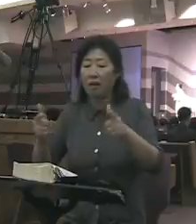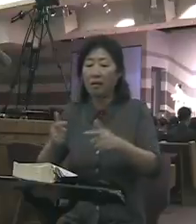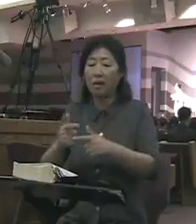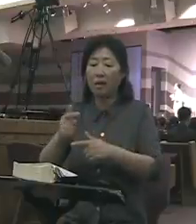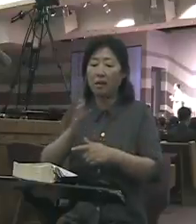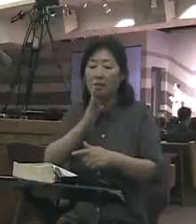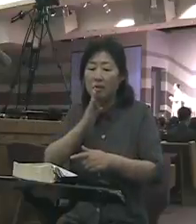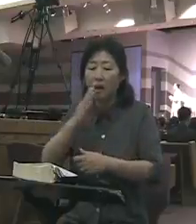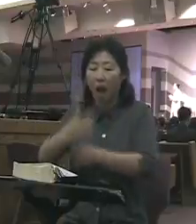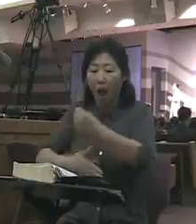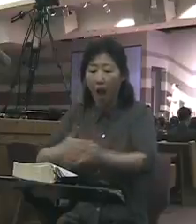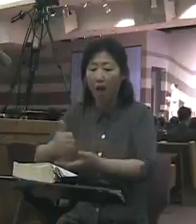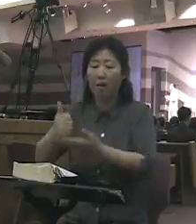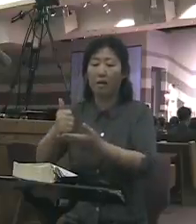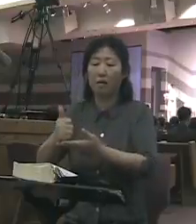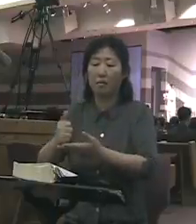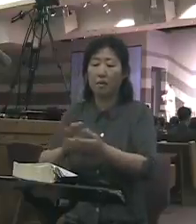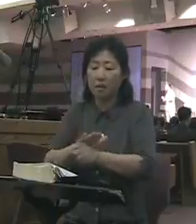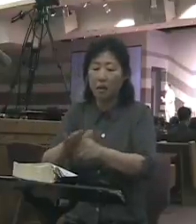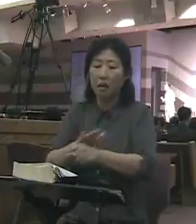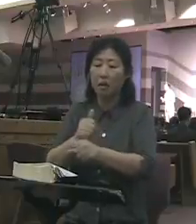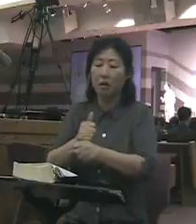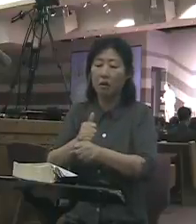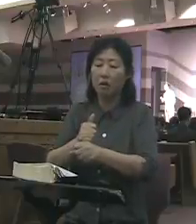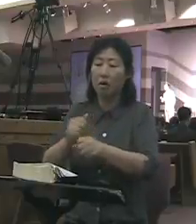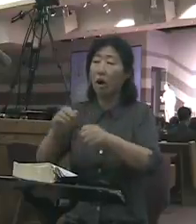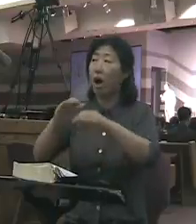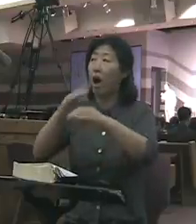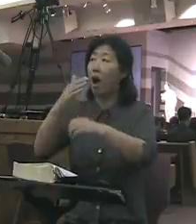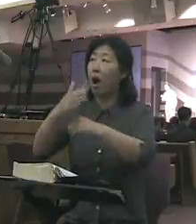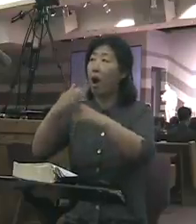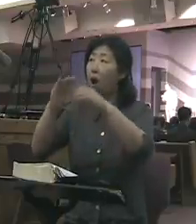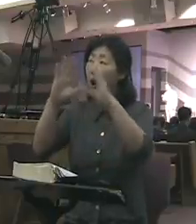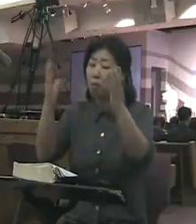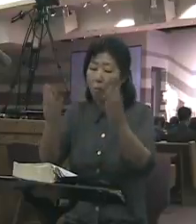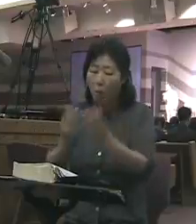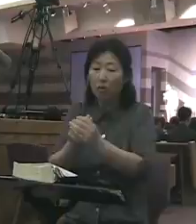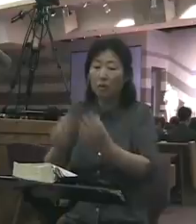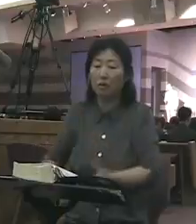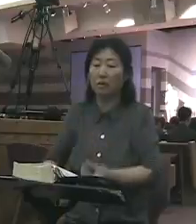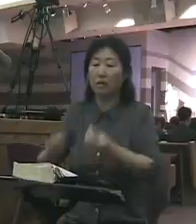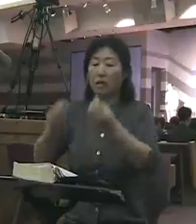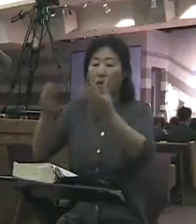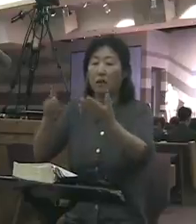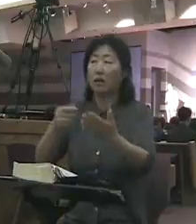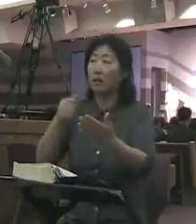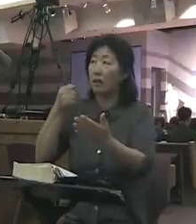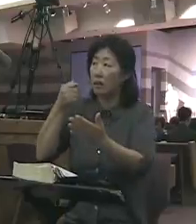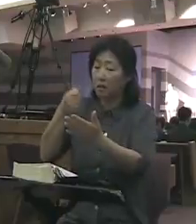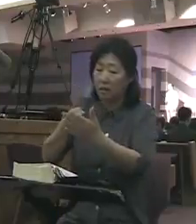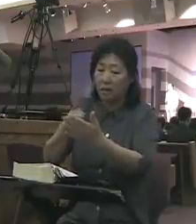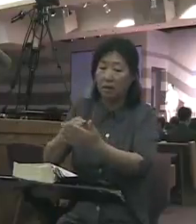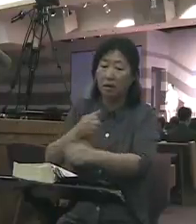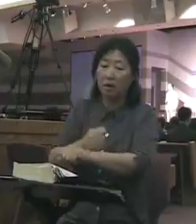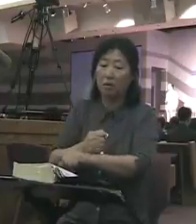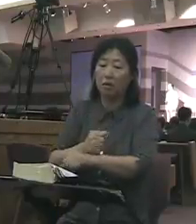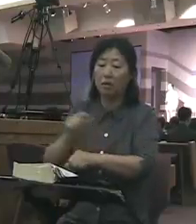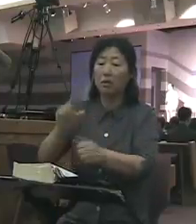나의 말씀을 몽땅 드리는 것이다 하고 그는 결단을 하고 그 순간부터 하나님만을